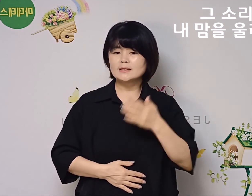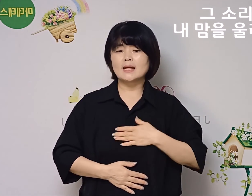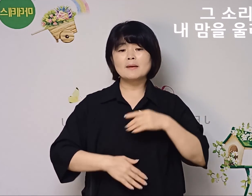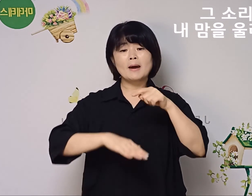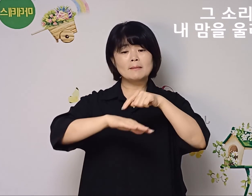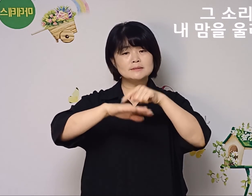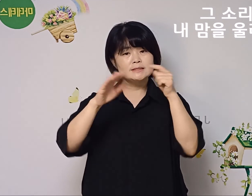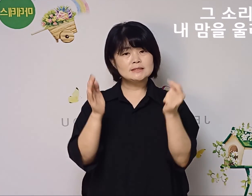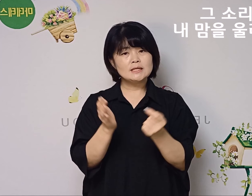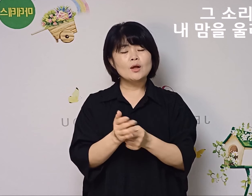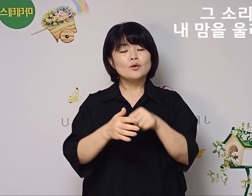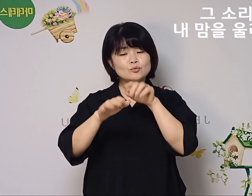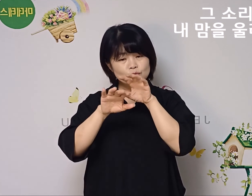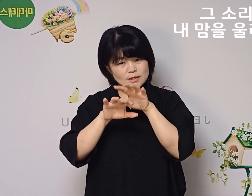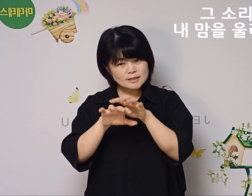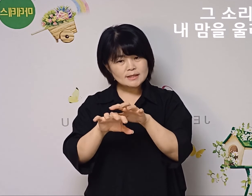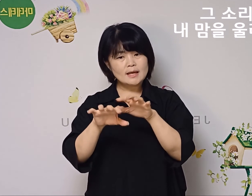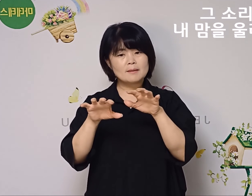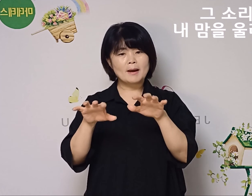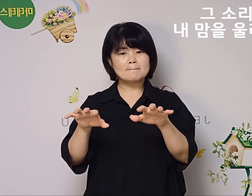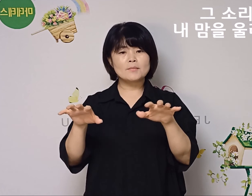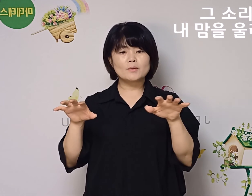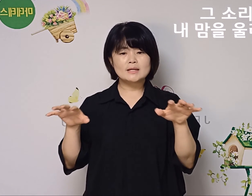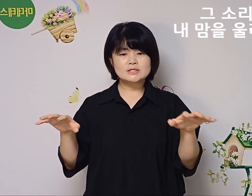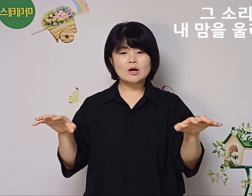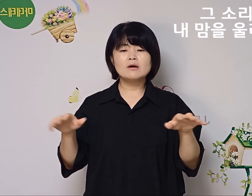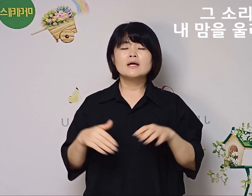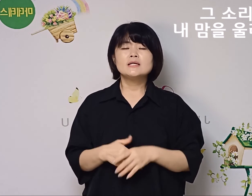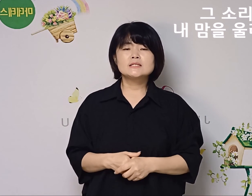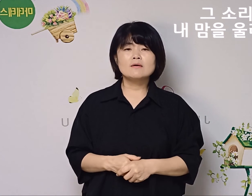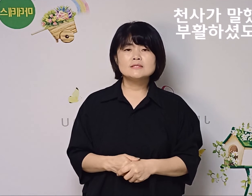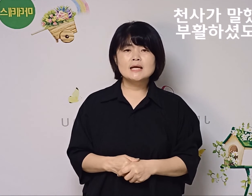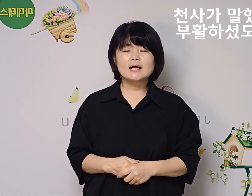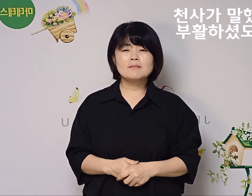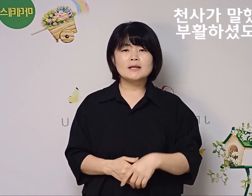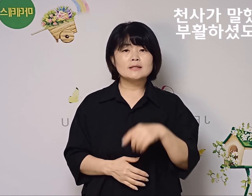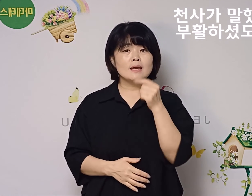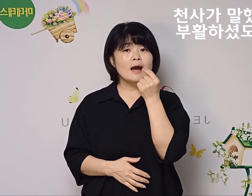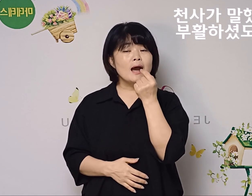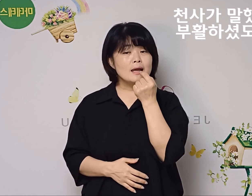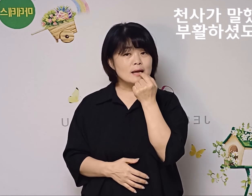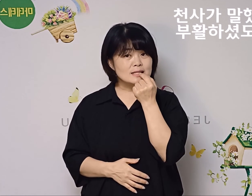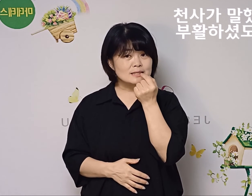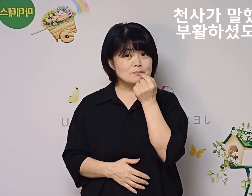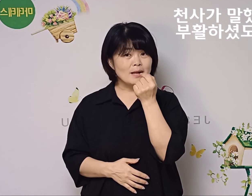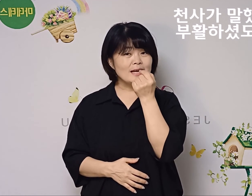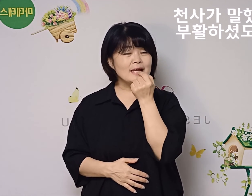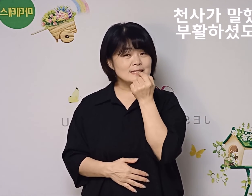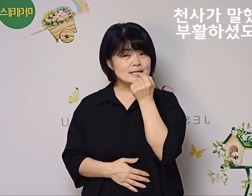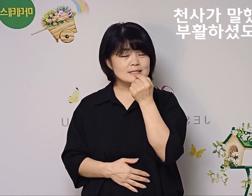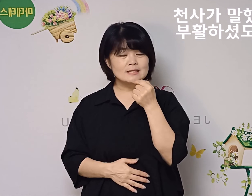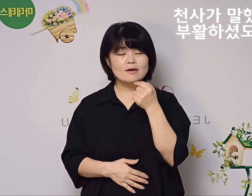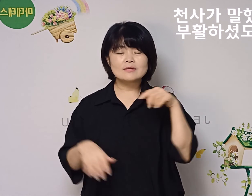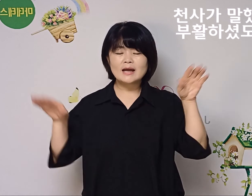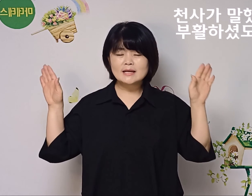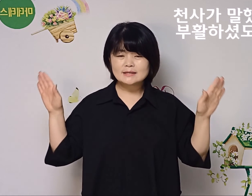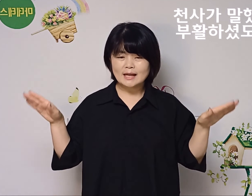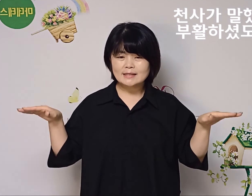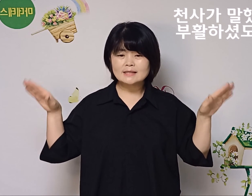내 마음을 울리네. 반복하죠. 천사가 말했네. 하얀 이빨 하얀색이잖아요. 하얀 날개를